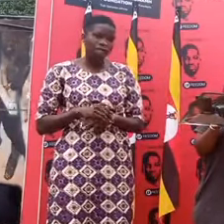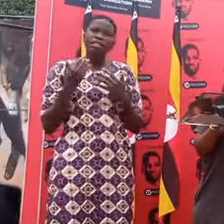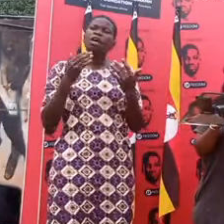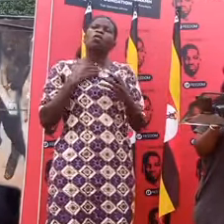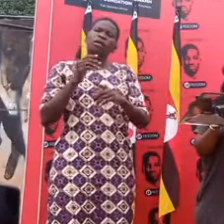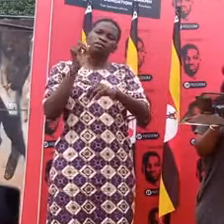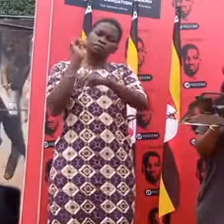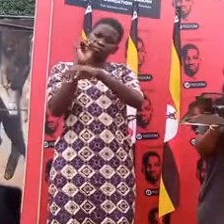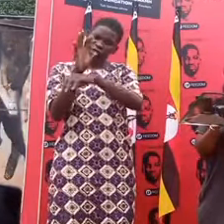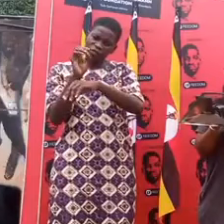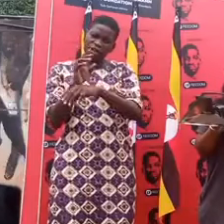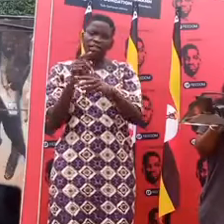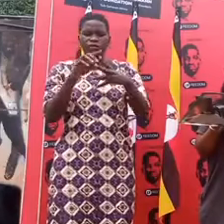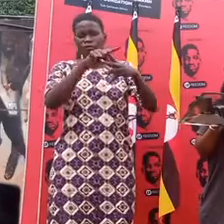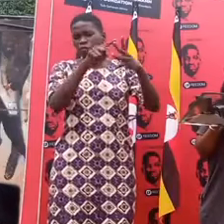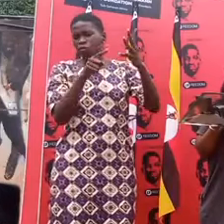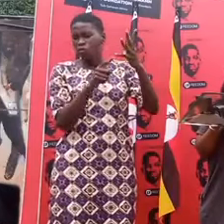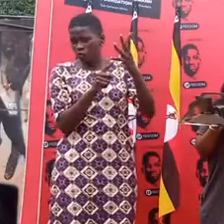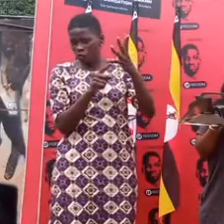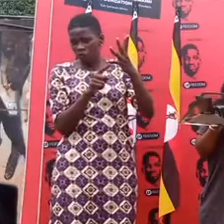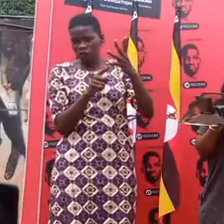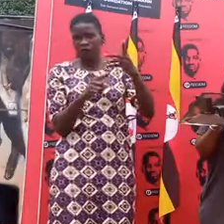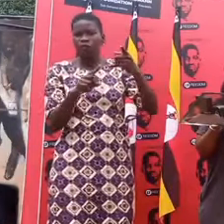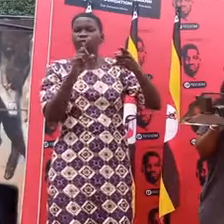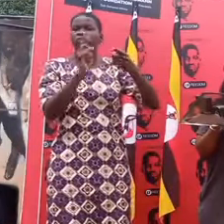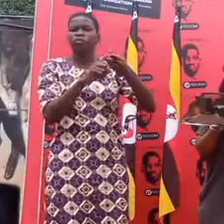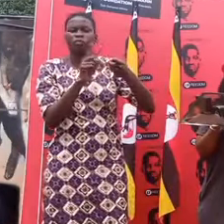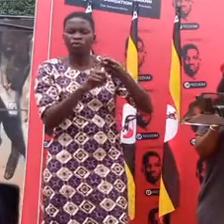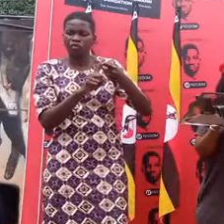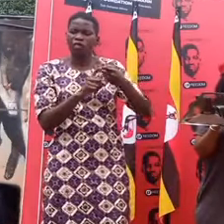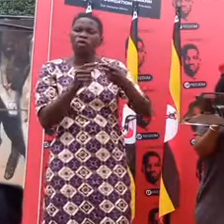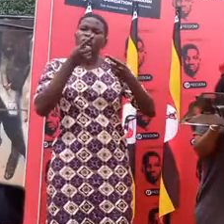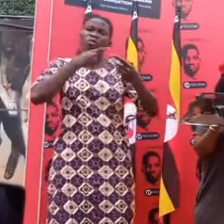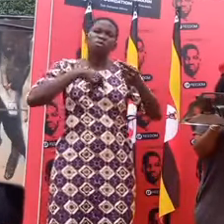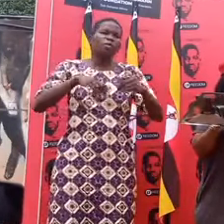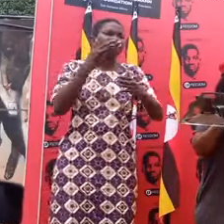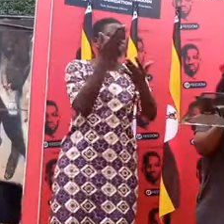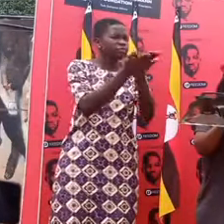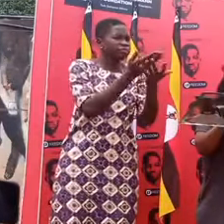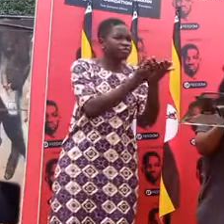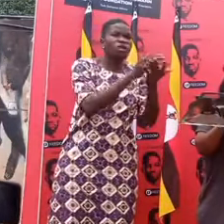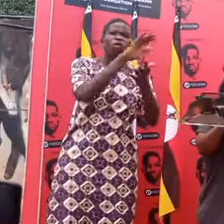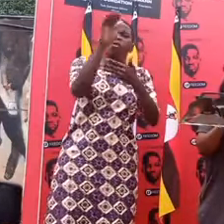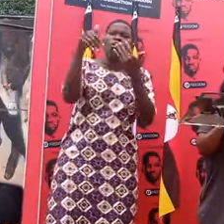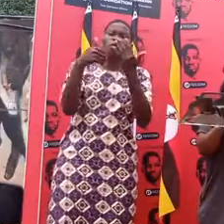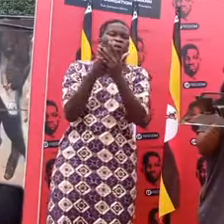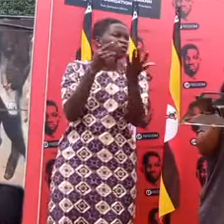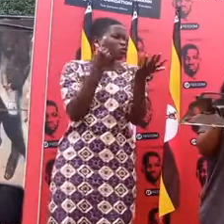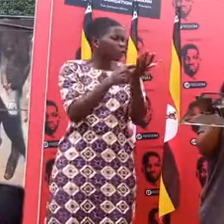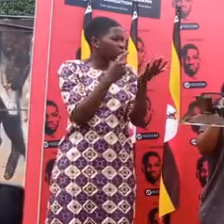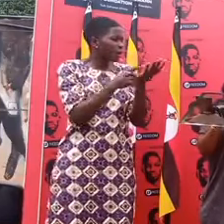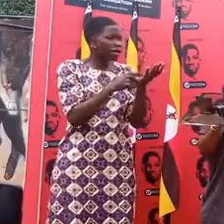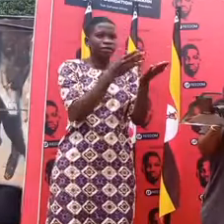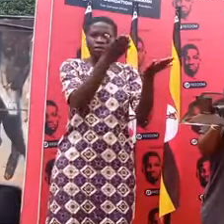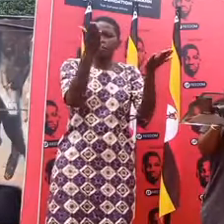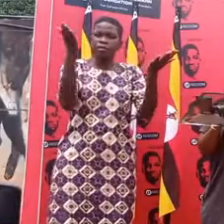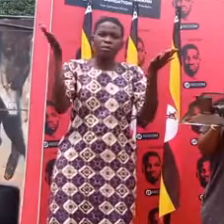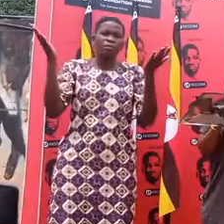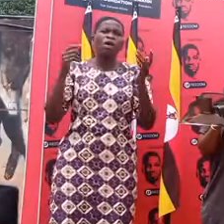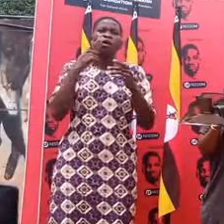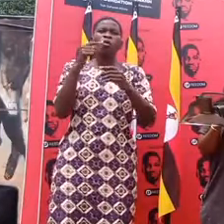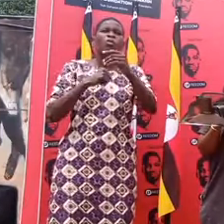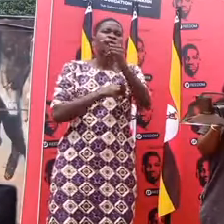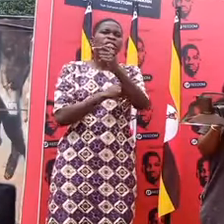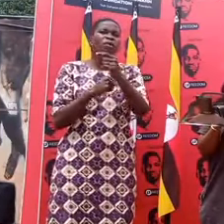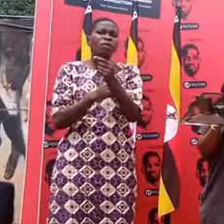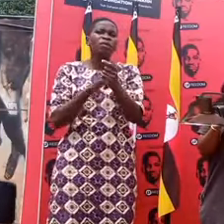dala. Tuita wana. Tuko wola wana Uganda mwenana dala wa kule. Aba wagira.